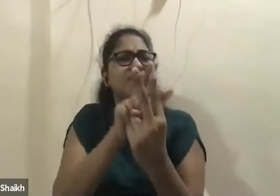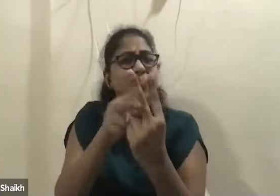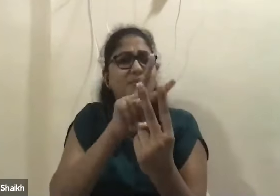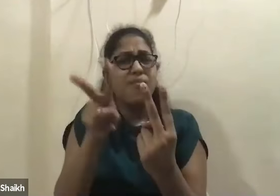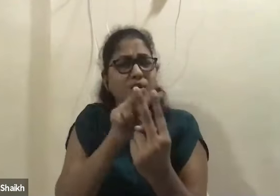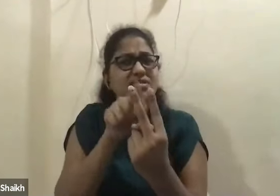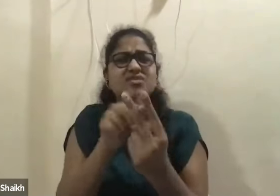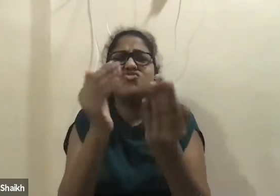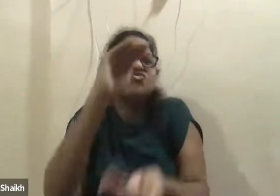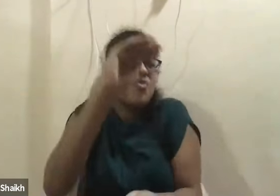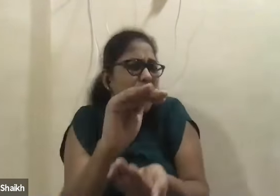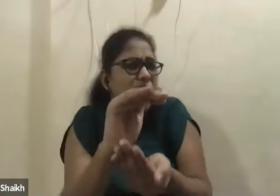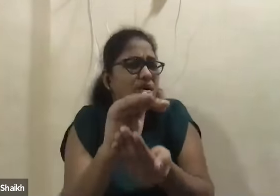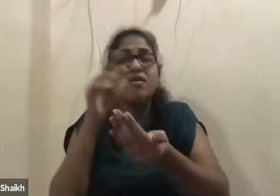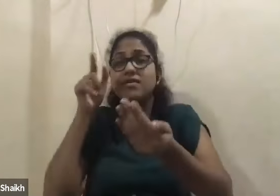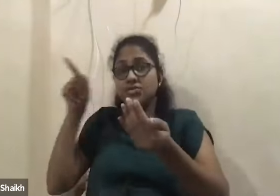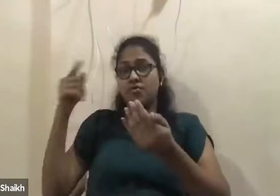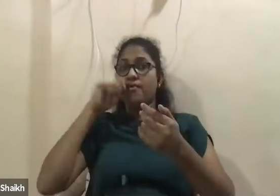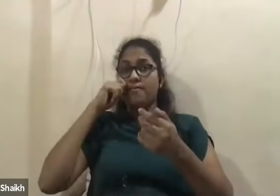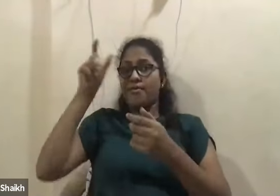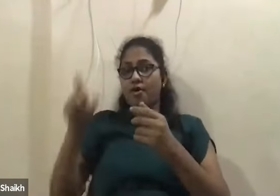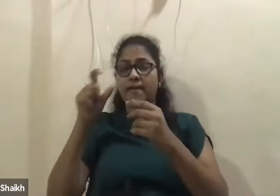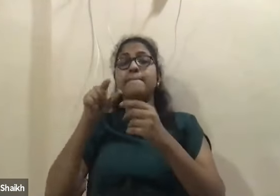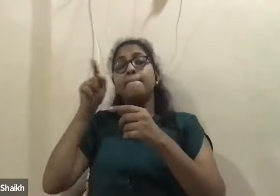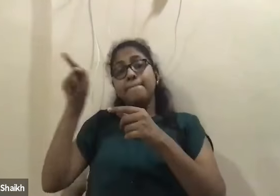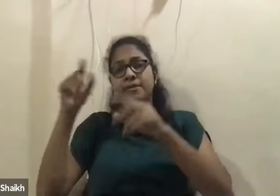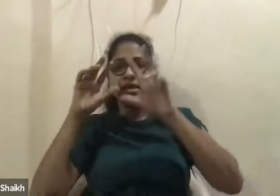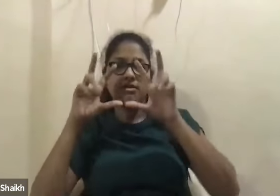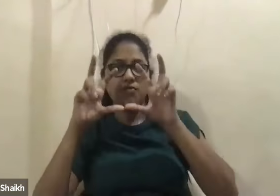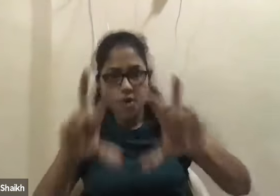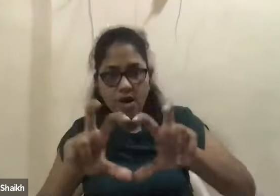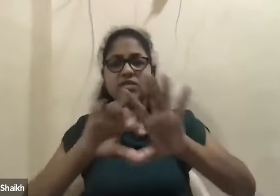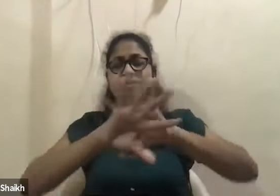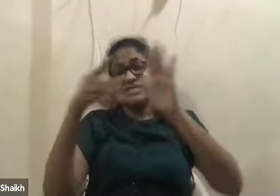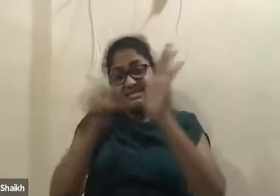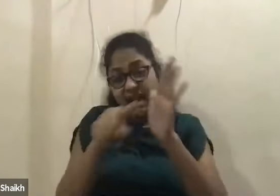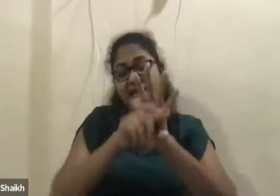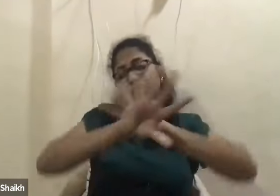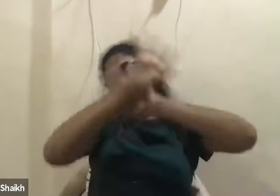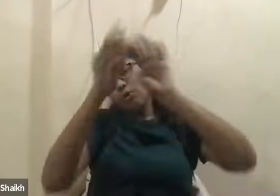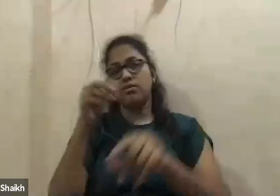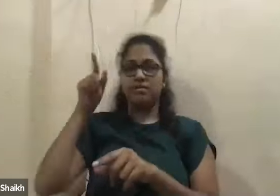for, you know, all the documents like you mentioned. तो जहाँ पे भी साइन लगता था पेरेंट्स का, वहाँ पे वो